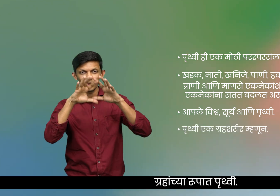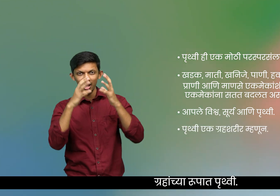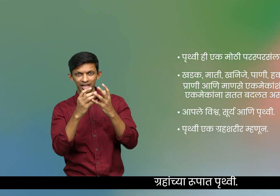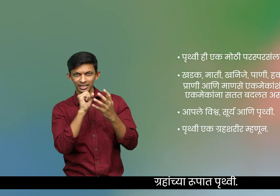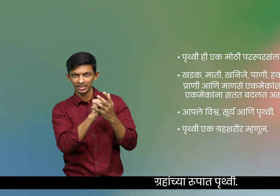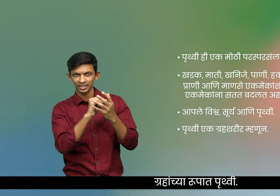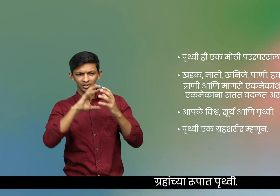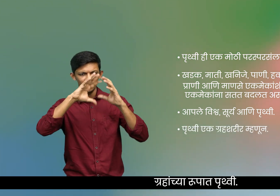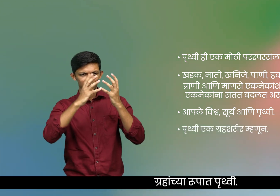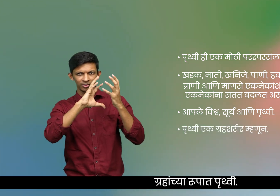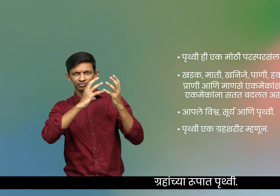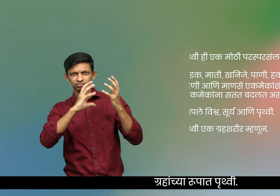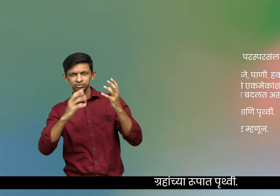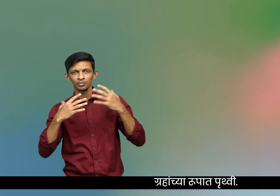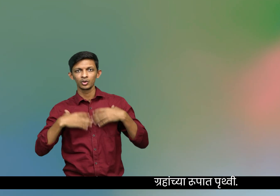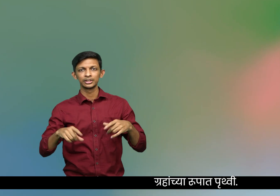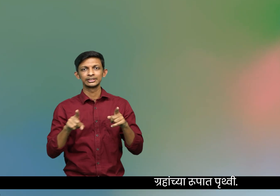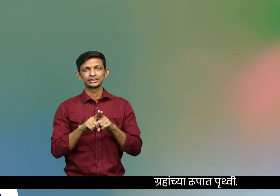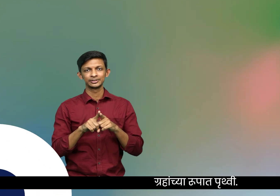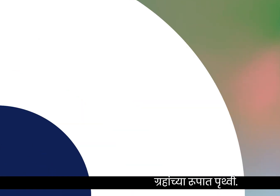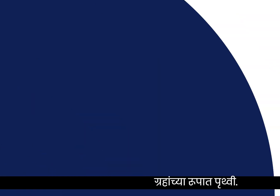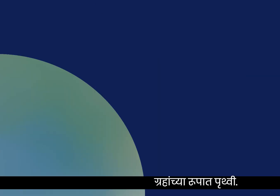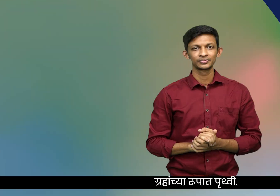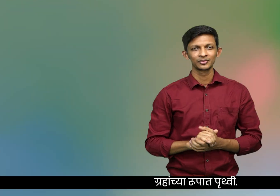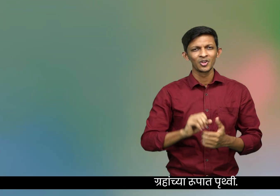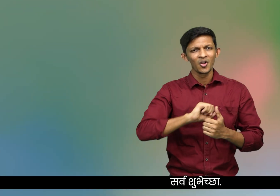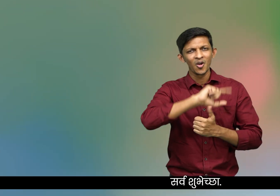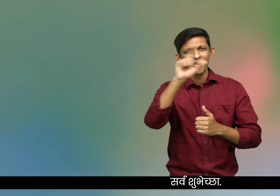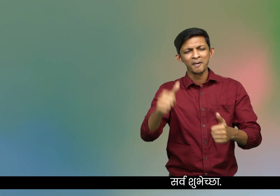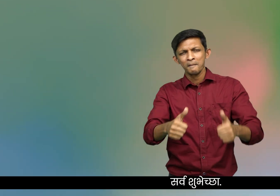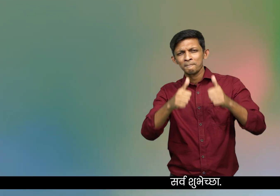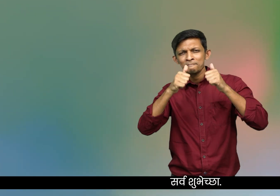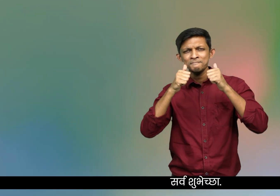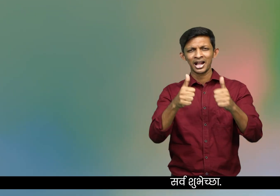ग्रहांच्या रूपात पृथ्वी. सर्व शुभेच्छा.